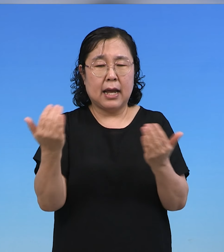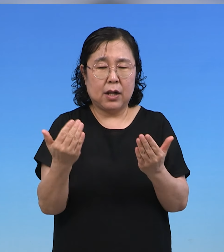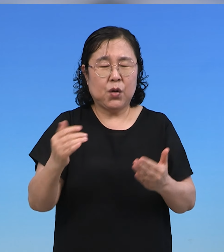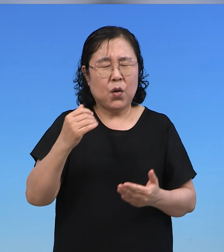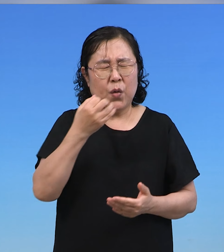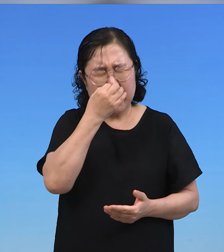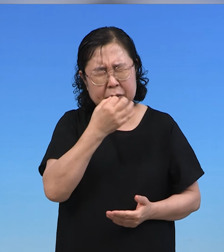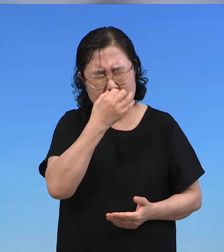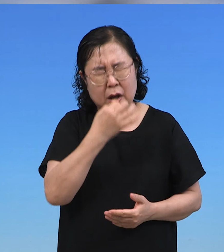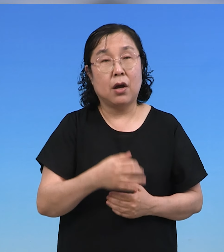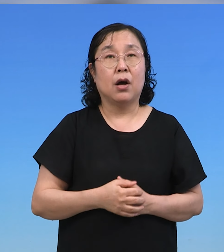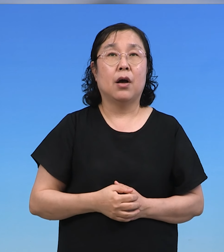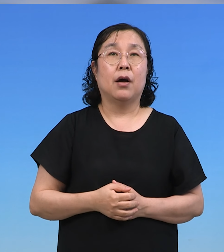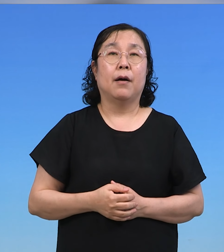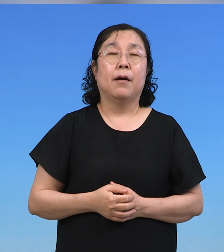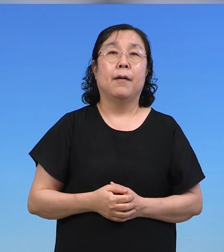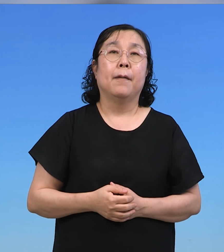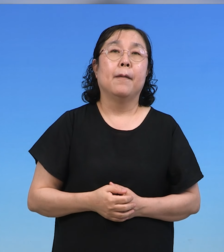거 아니잖아요.